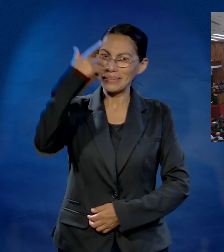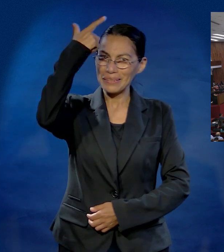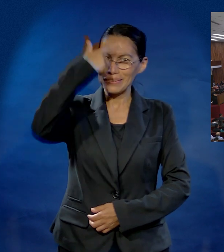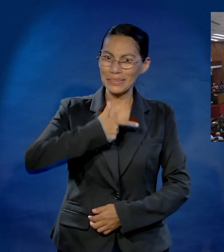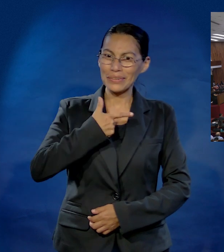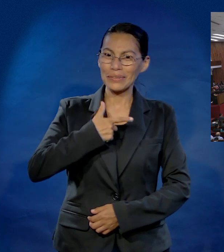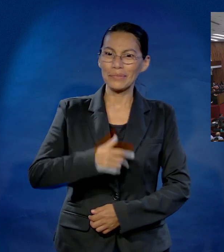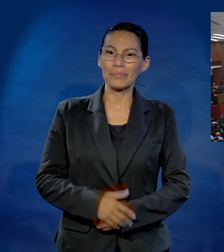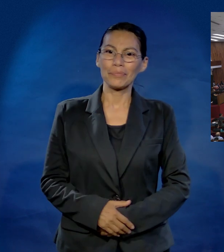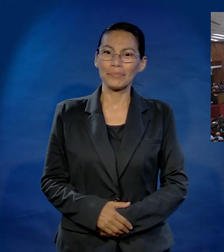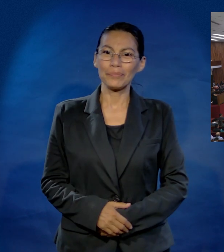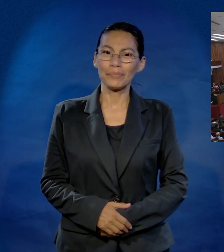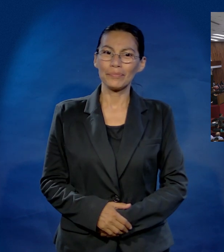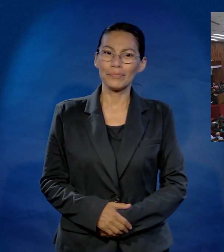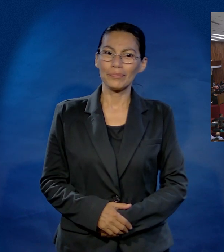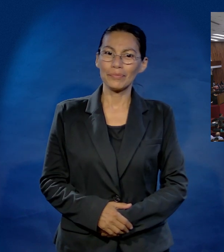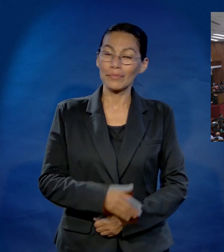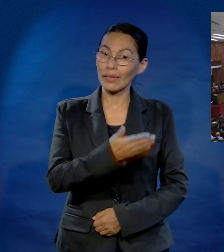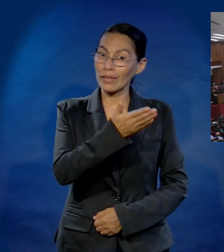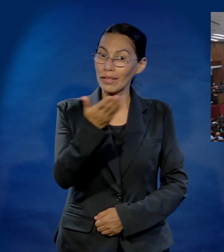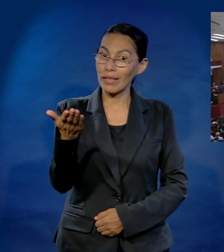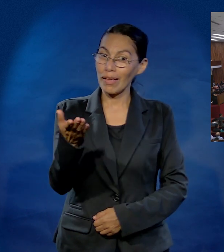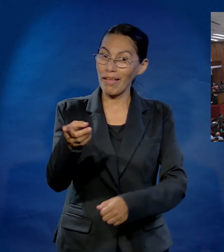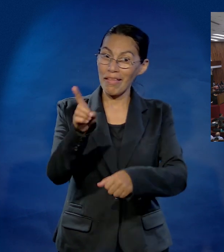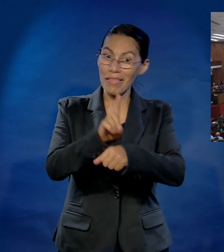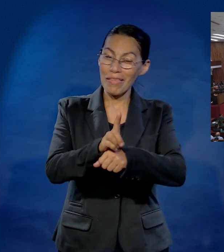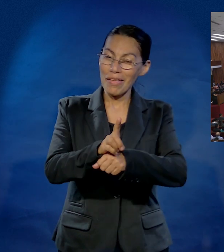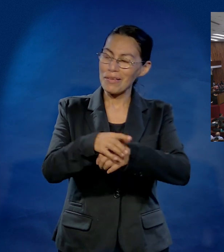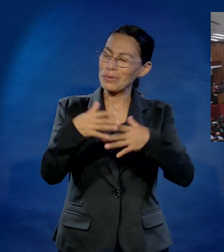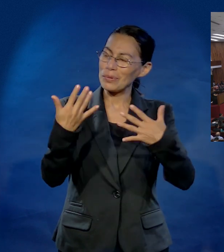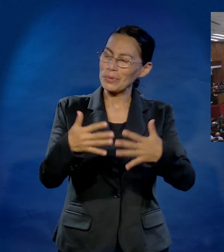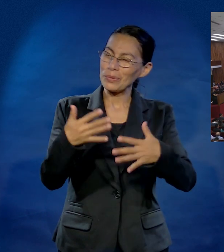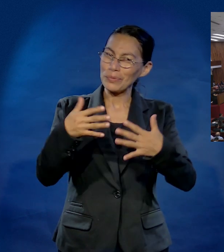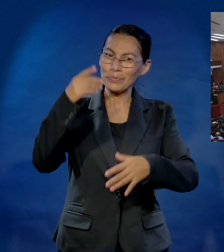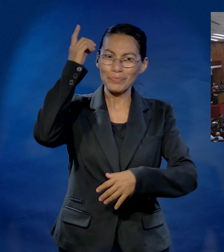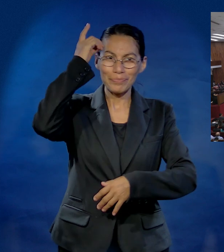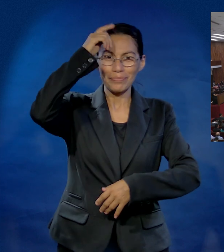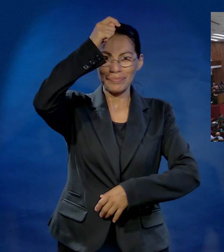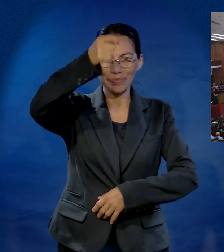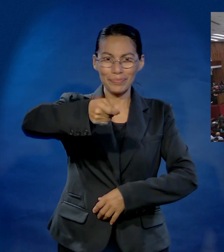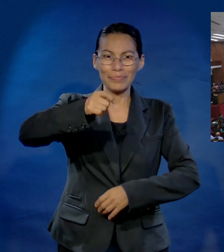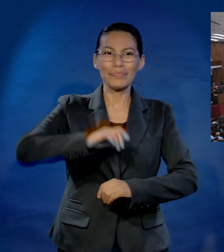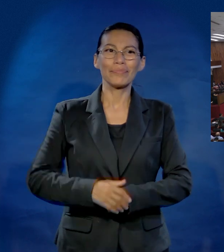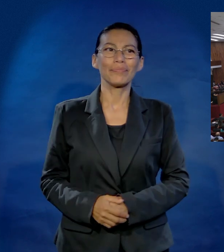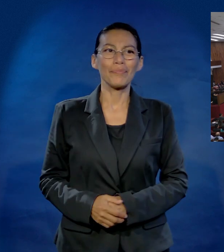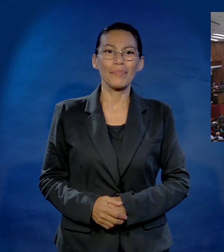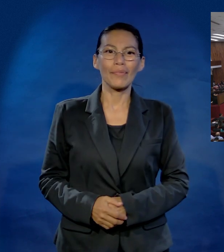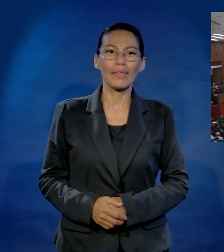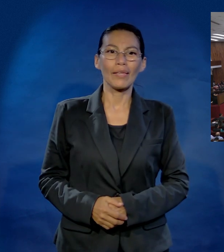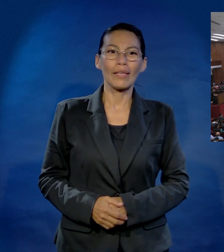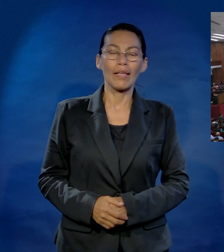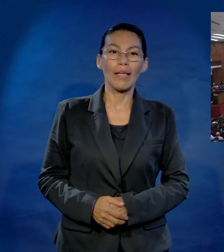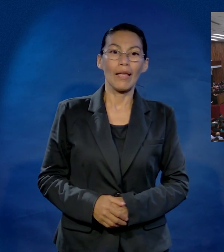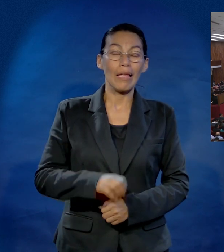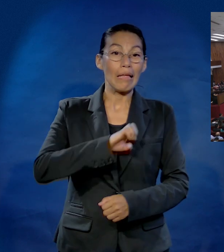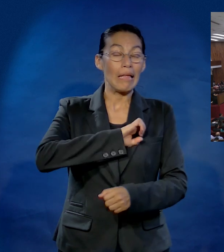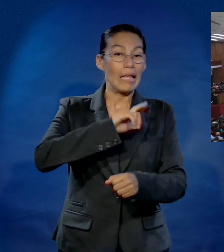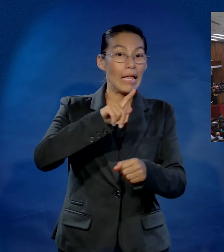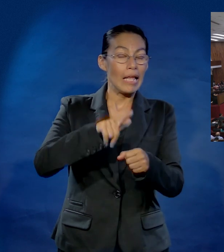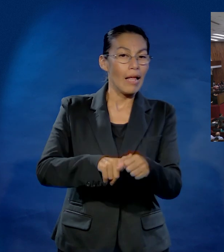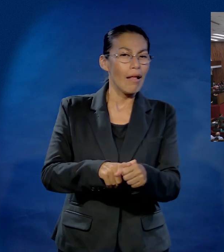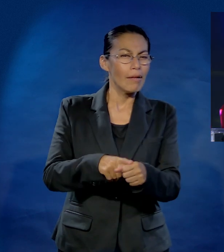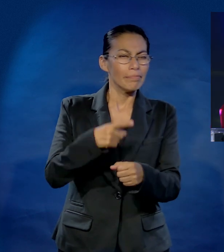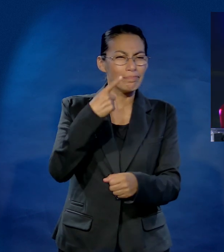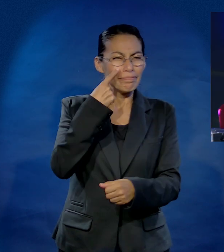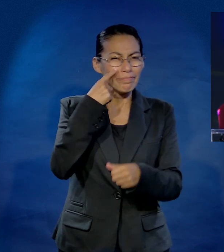buenas noches. Espero que hayan pasado un día muy bendecido, especialmente poniendo